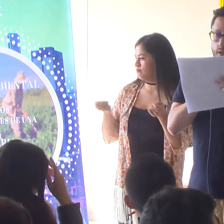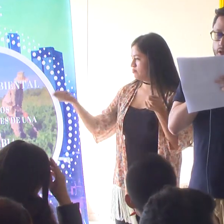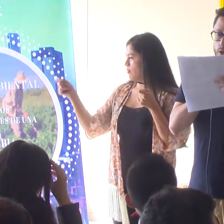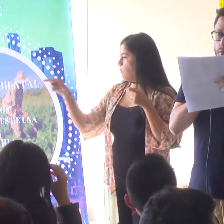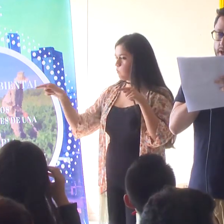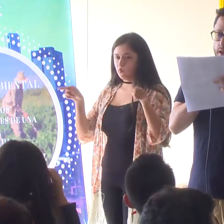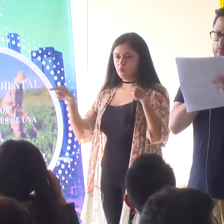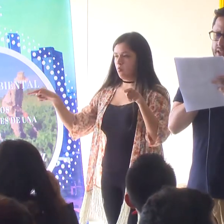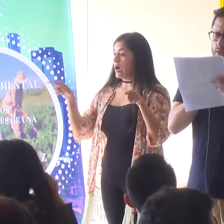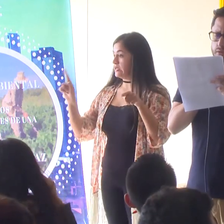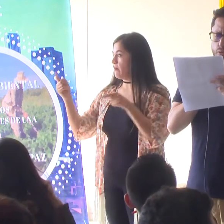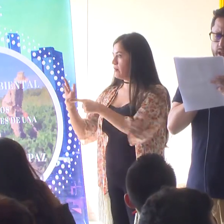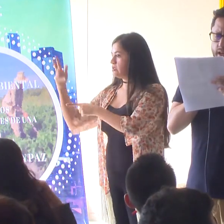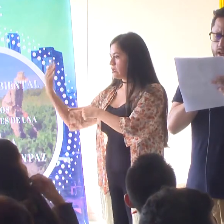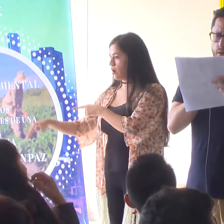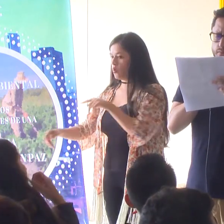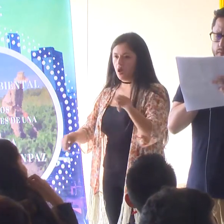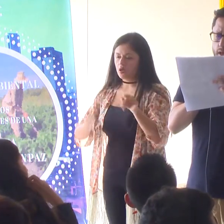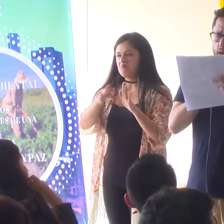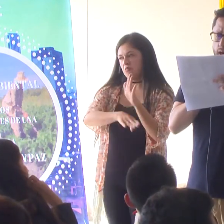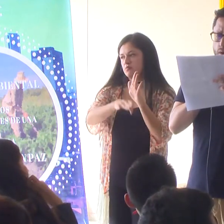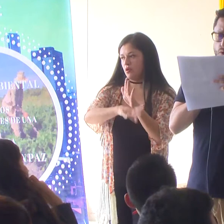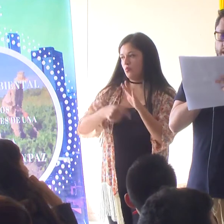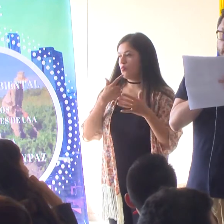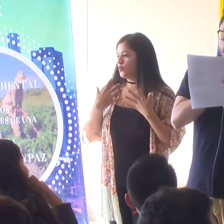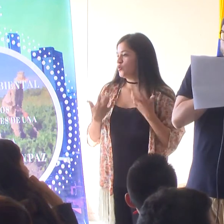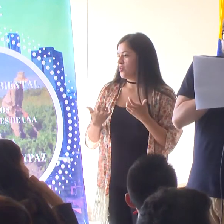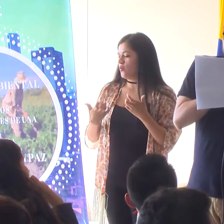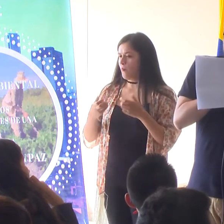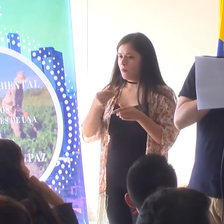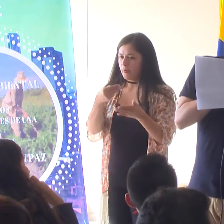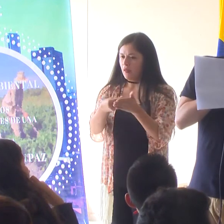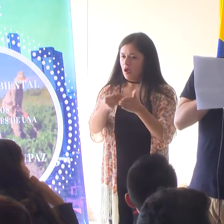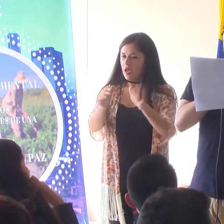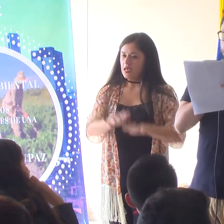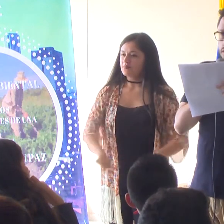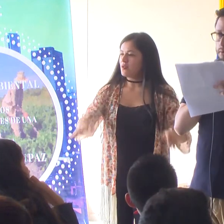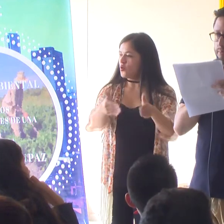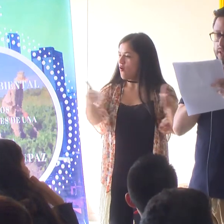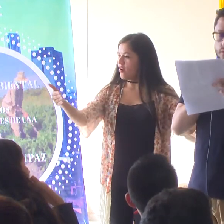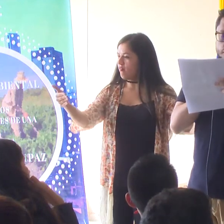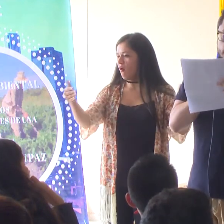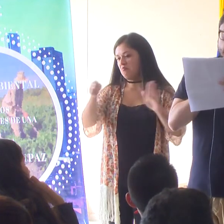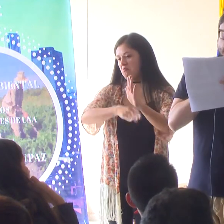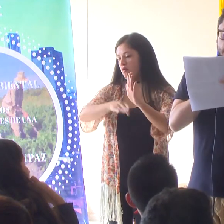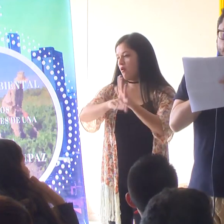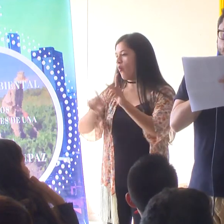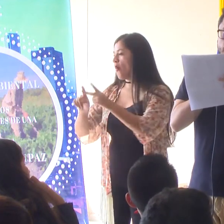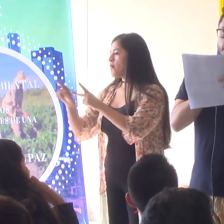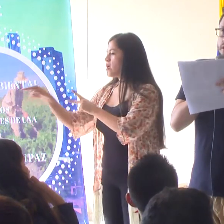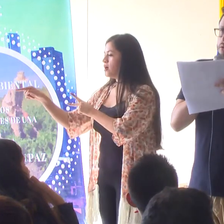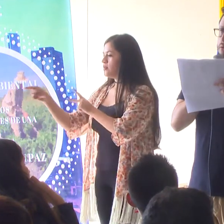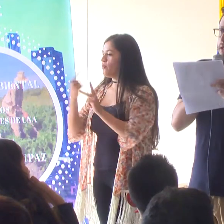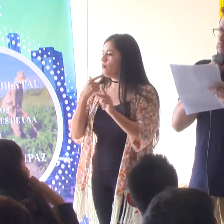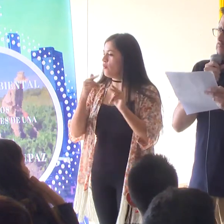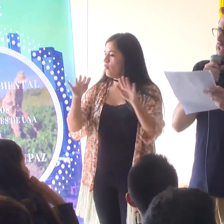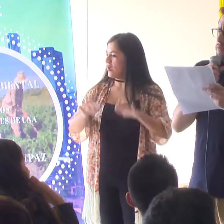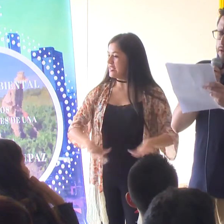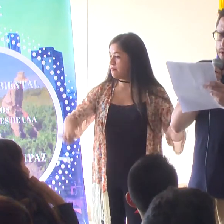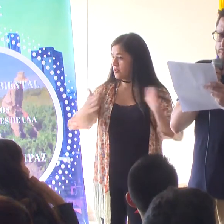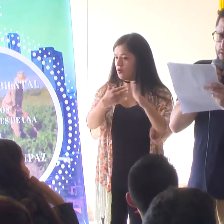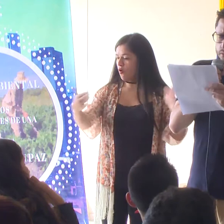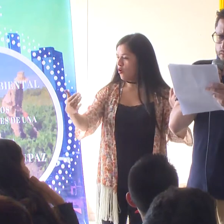como pagar un metro cuadrado a un lado en mochuelo cinco mil pesos y al otro lado en suba